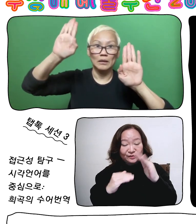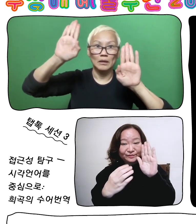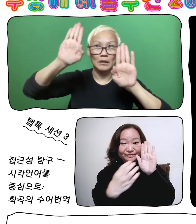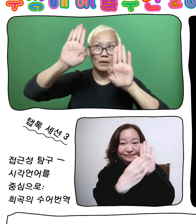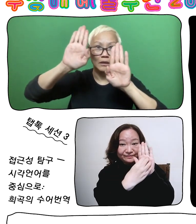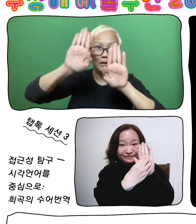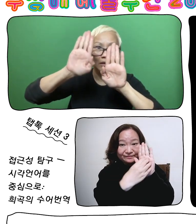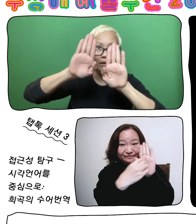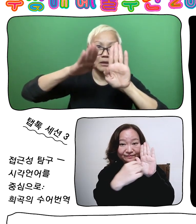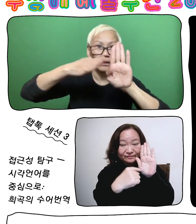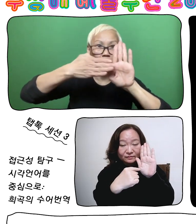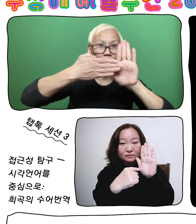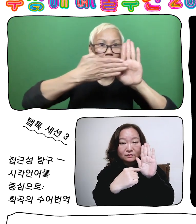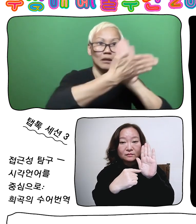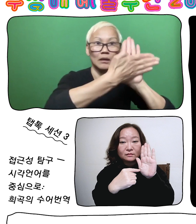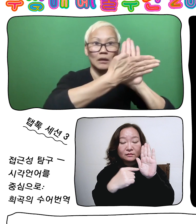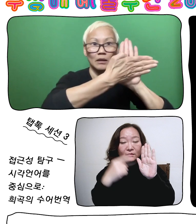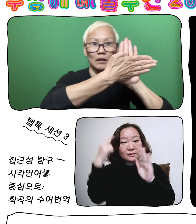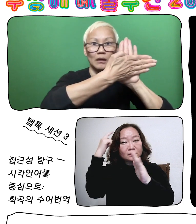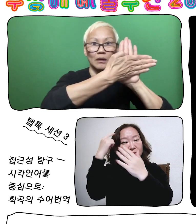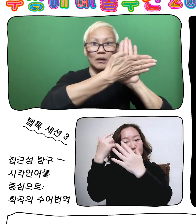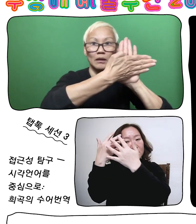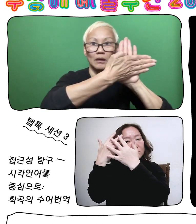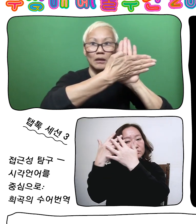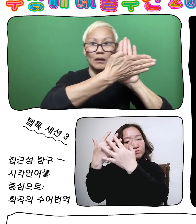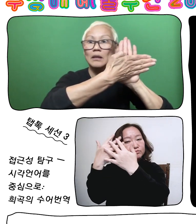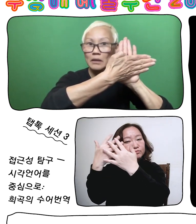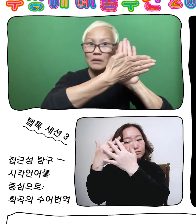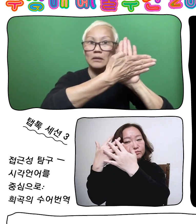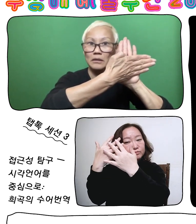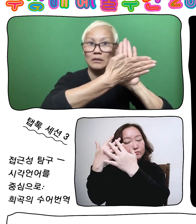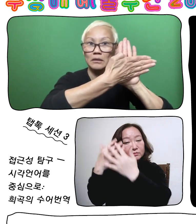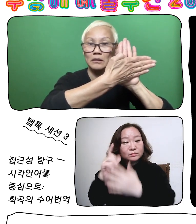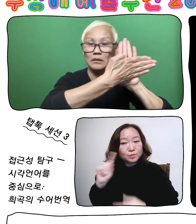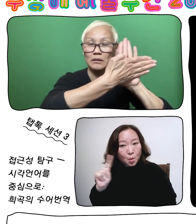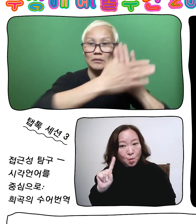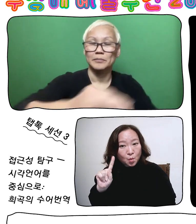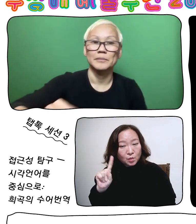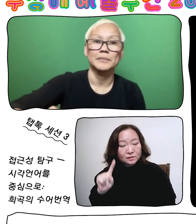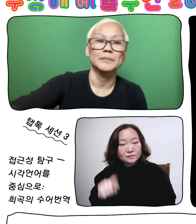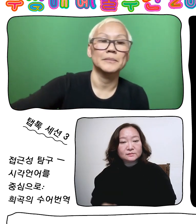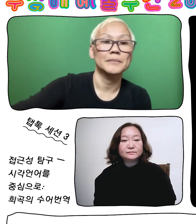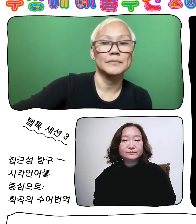문장으로 표현된 내용이 어떤 것을 상상한 이미지인지 알아야 하고,